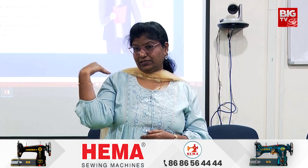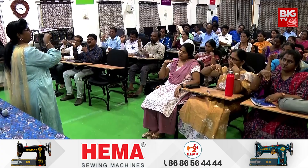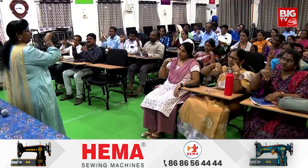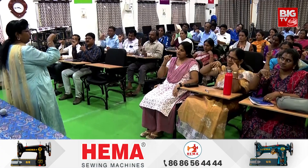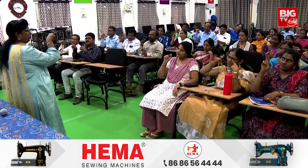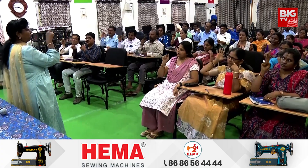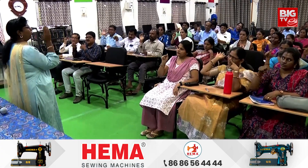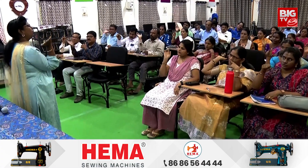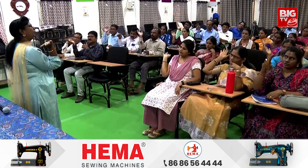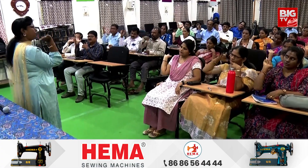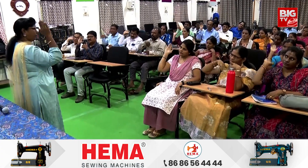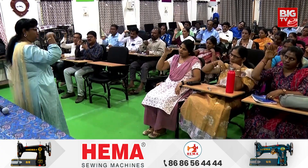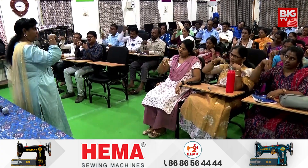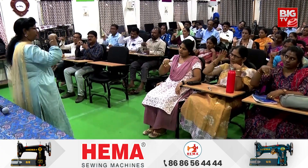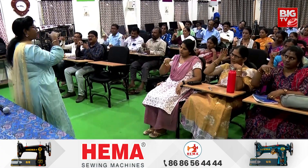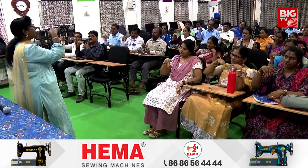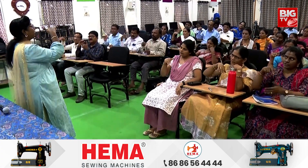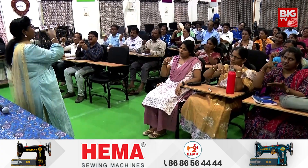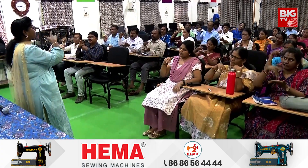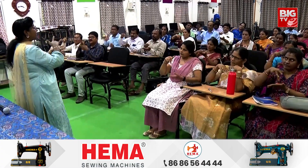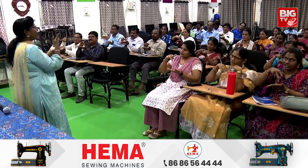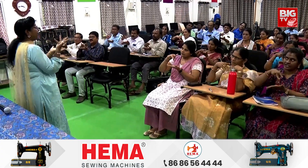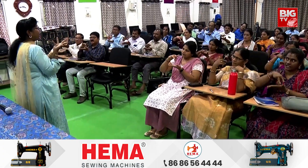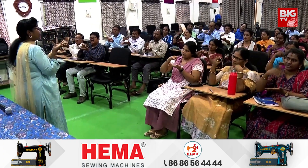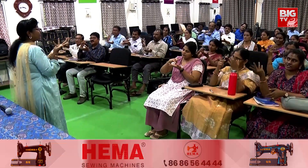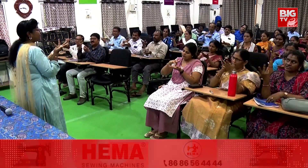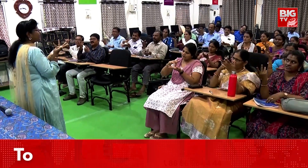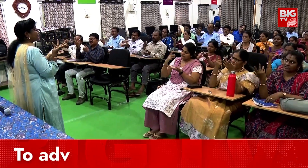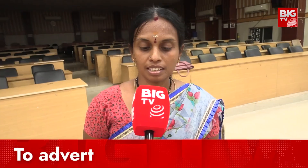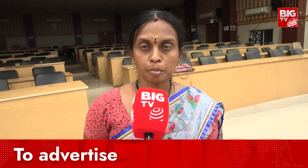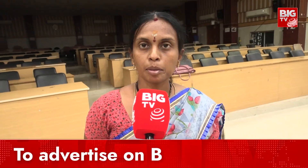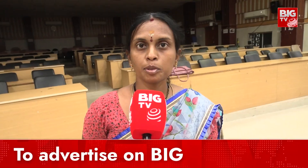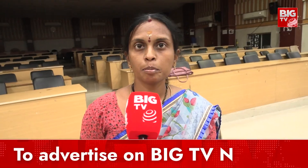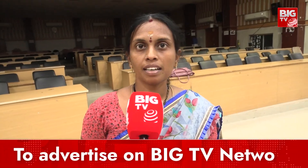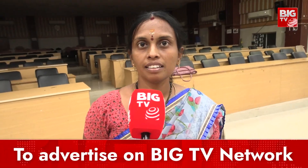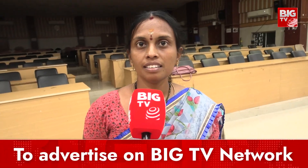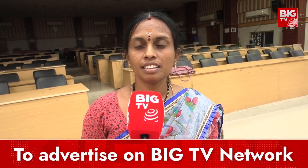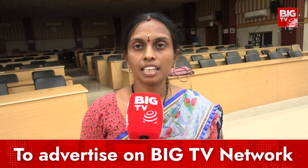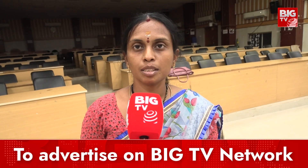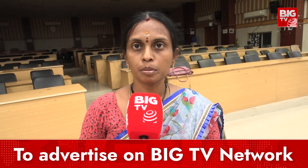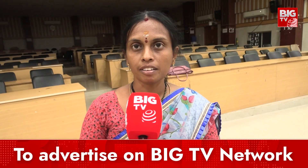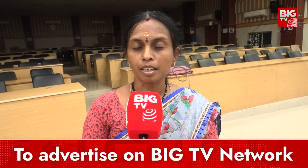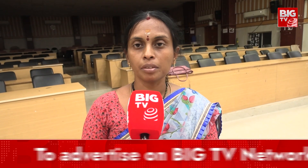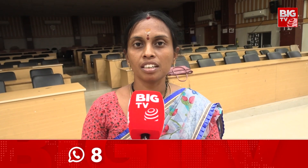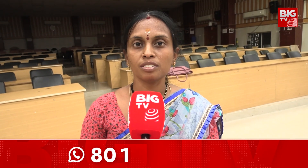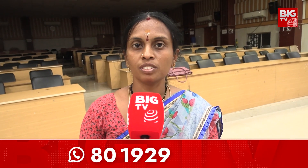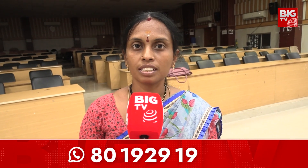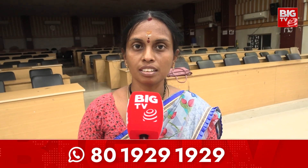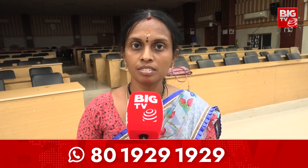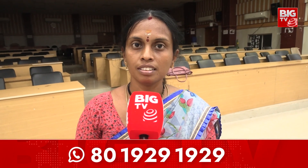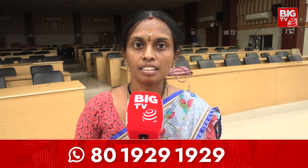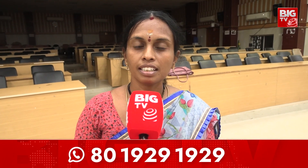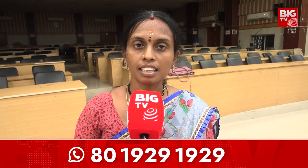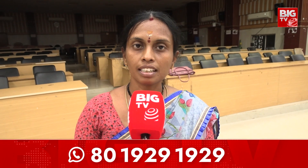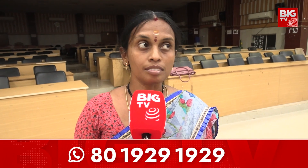చెబుతున్నారు. వాళ్ళు చేసే సైగలు అర్థం చేసుకుని సమస్యకు పరిష్కారం చూపుతామంటున్నారు. నా పేరు పుష్పారాణి. నేను KGB కరీంనగర్ నుండి